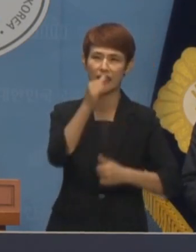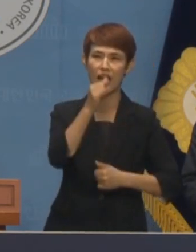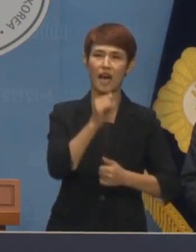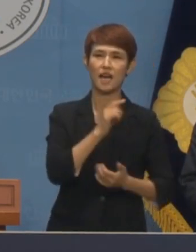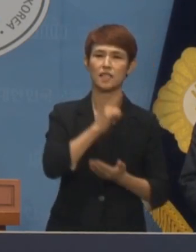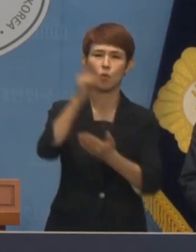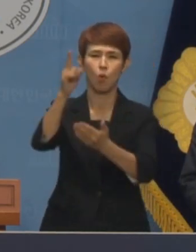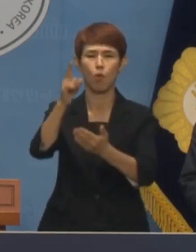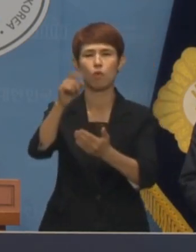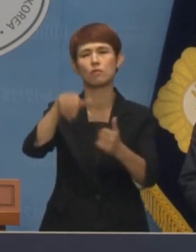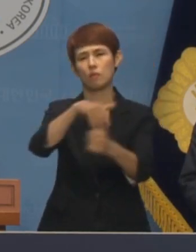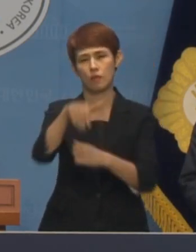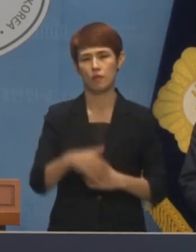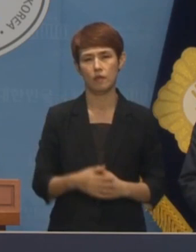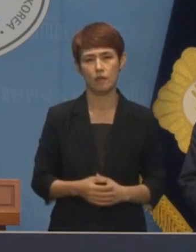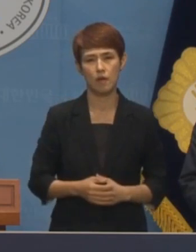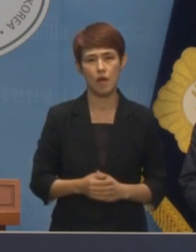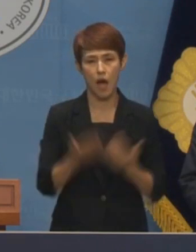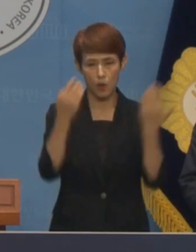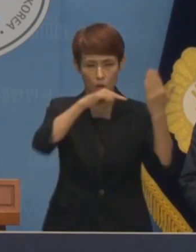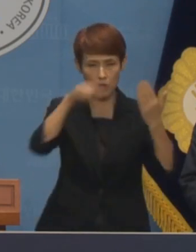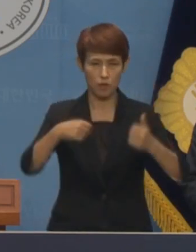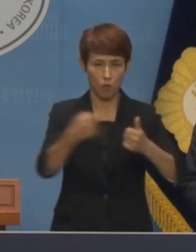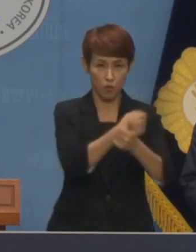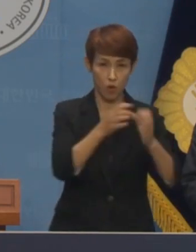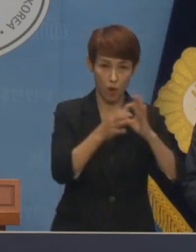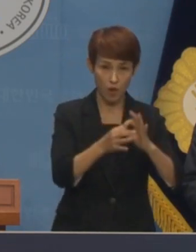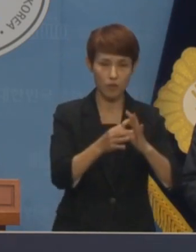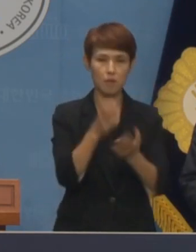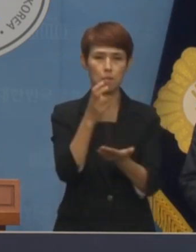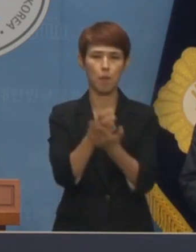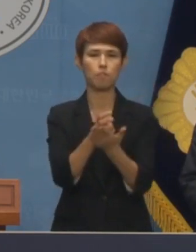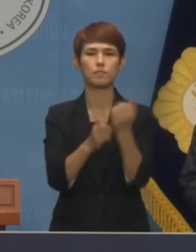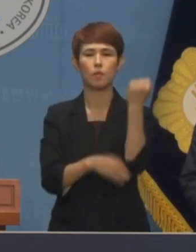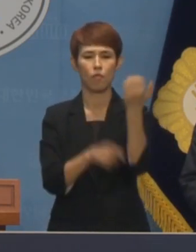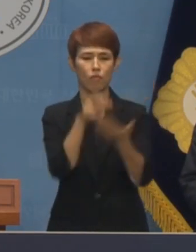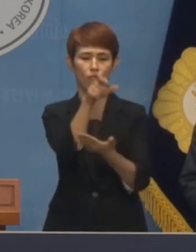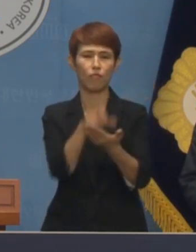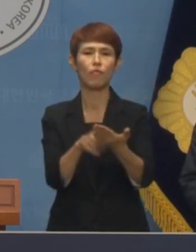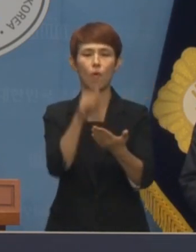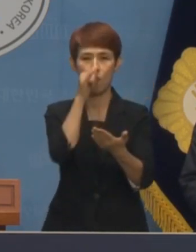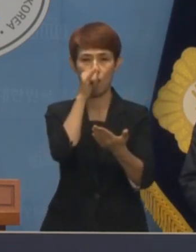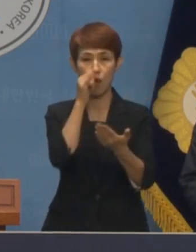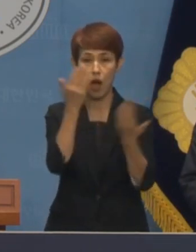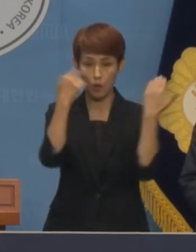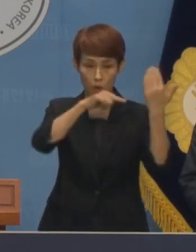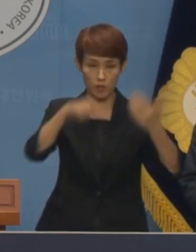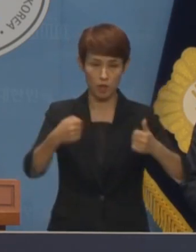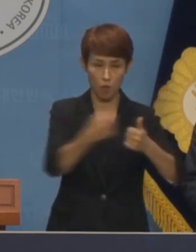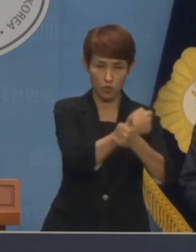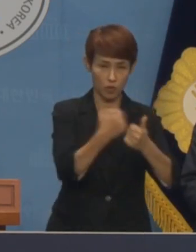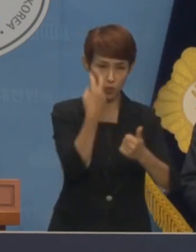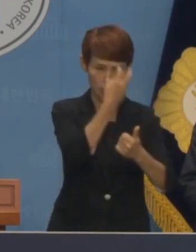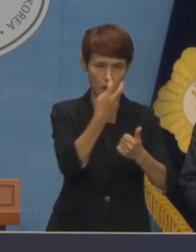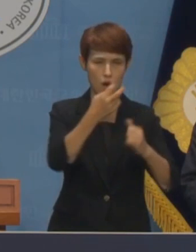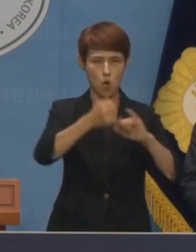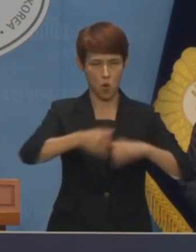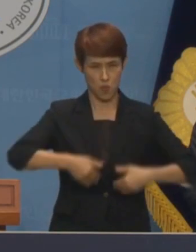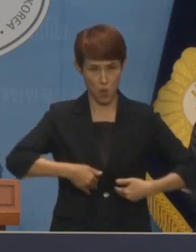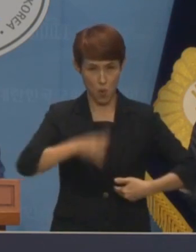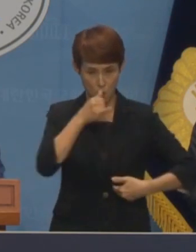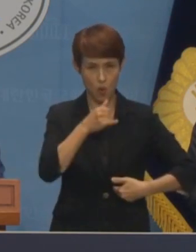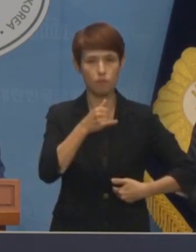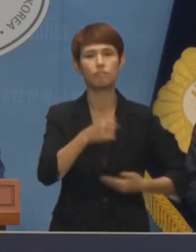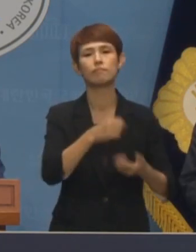상황입니다. 이에 학교폭력 사안 조사에 관한 법적 근거를 신설하여 학교폭력 조사의 실효성을 제고하고자